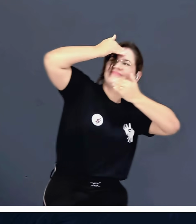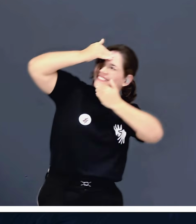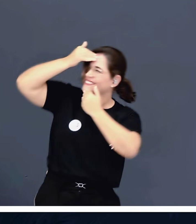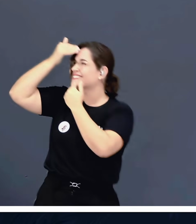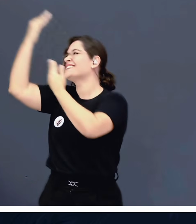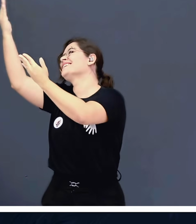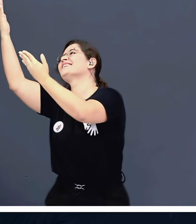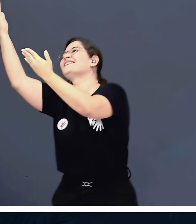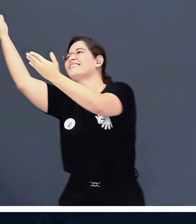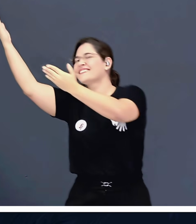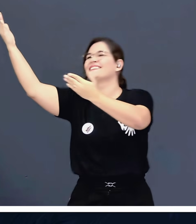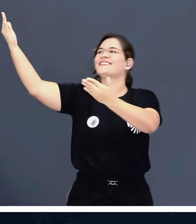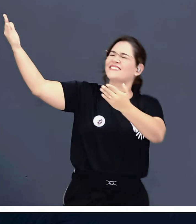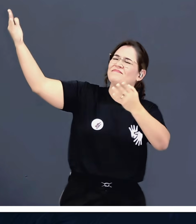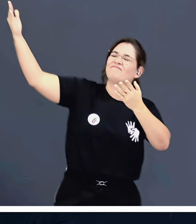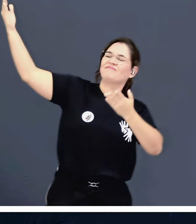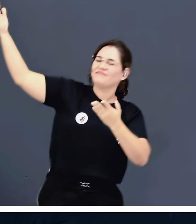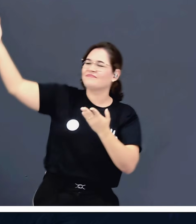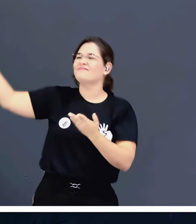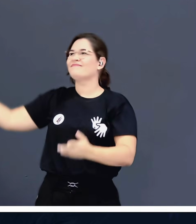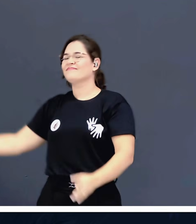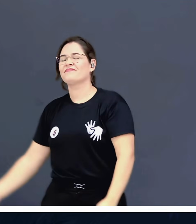Eu te agradeço,